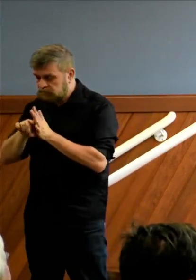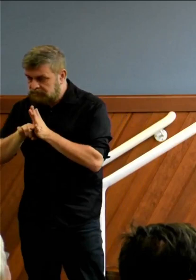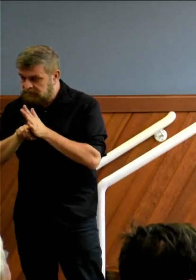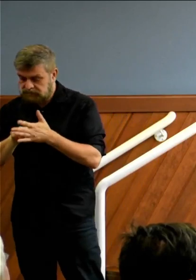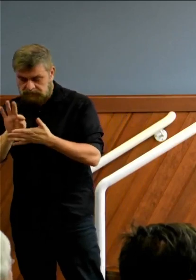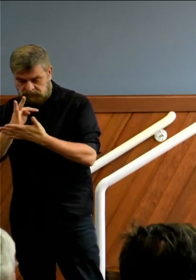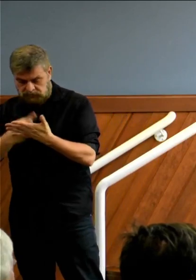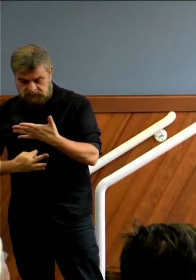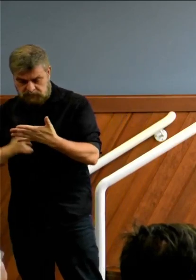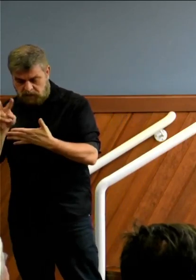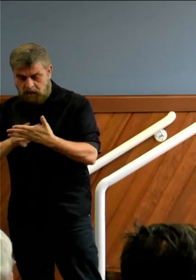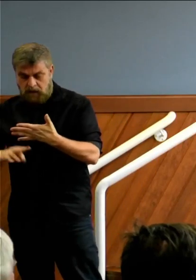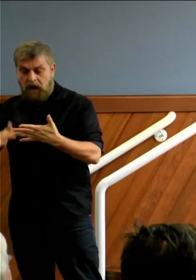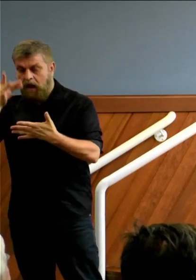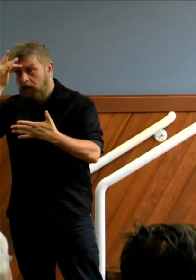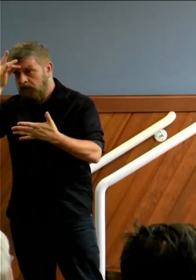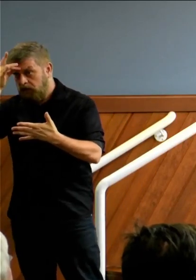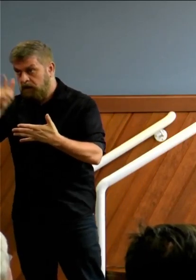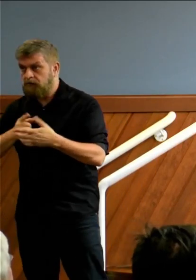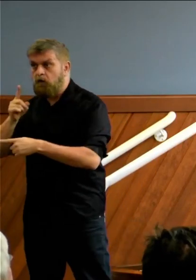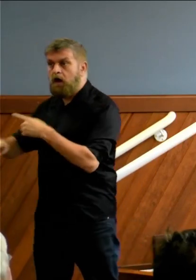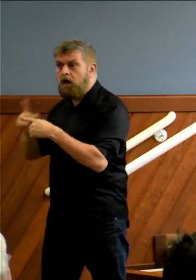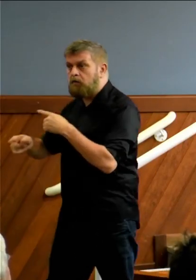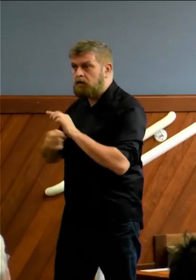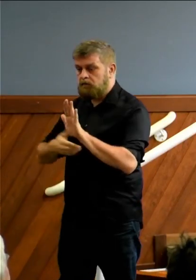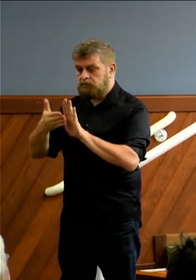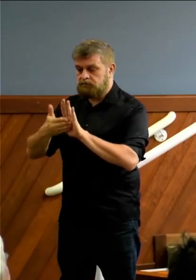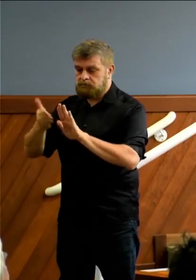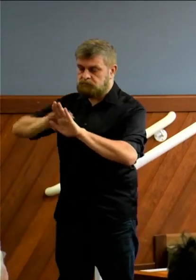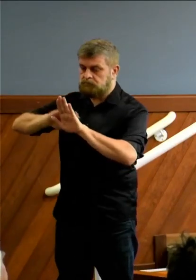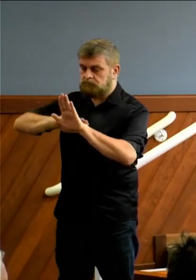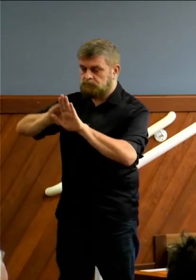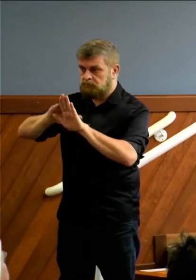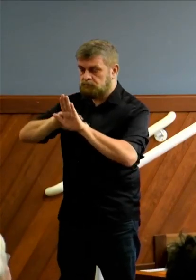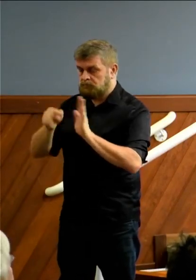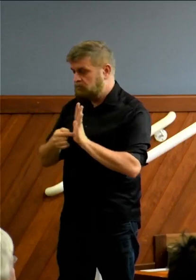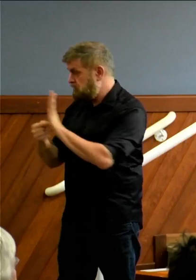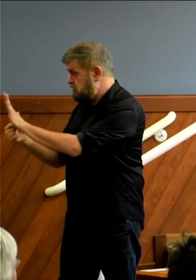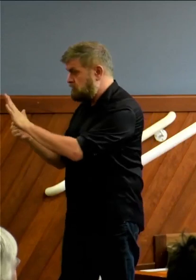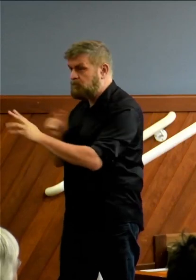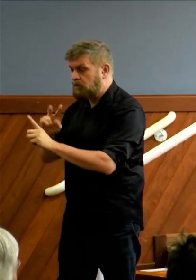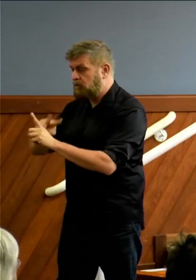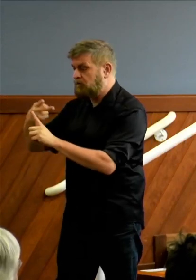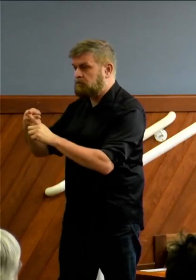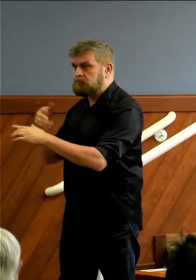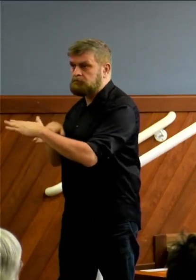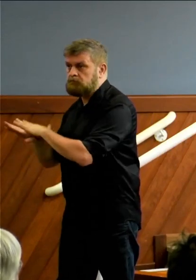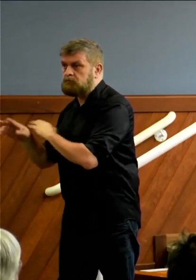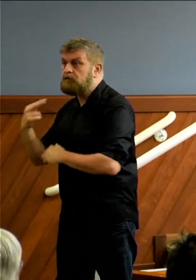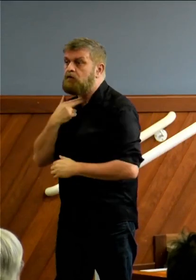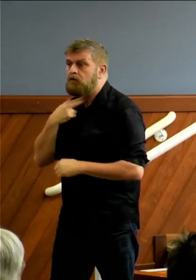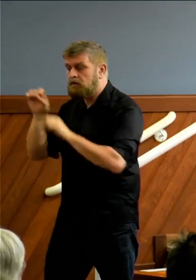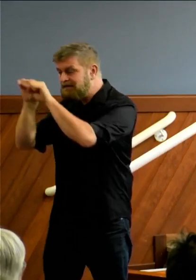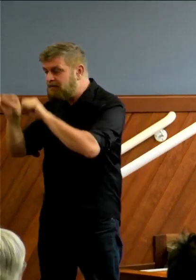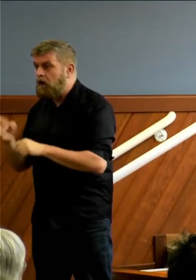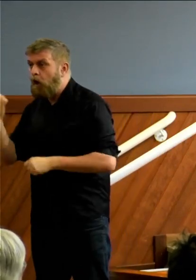consegue entender. Então, por que, que eu vou privá-la do acesso ao verso? Só que eu não posso no sistema dar duas entradas, eu preciso